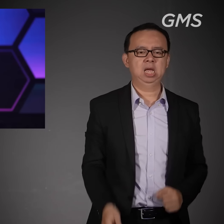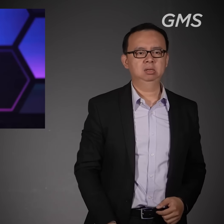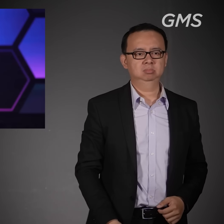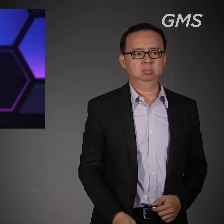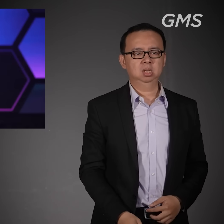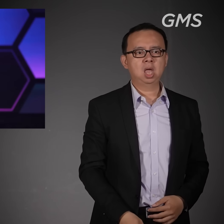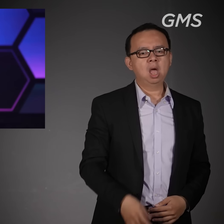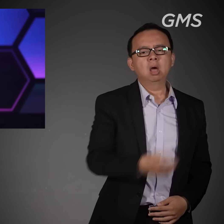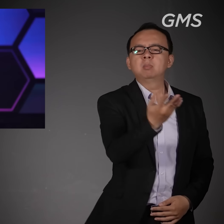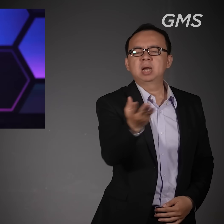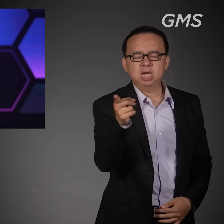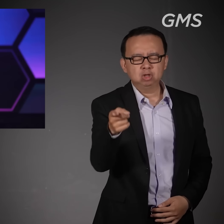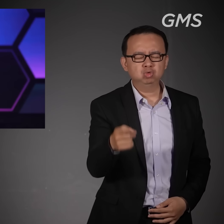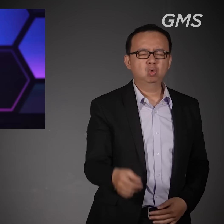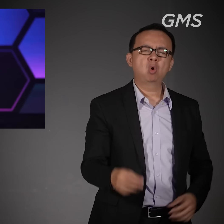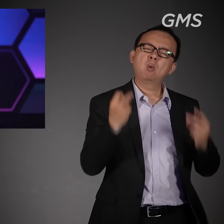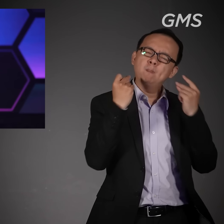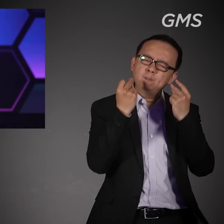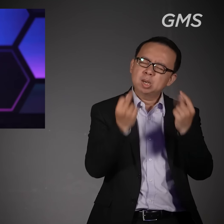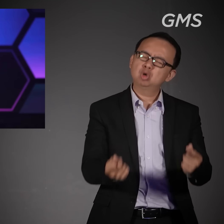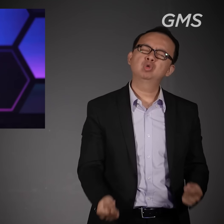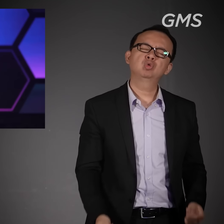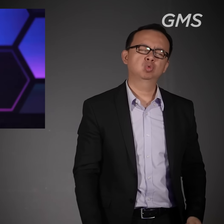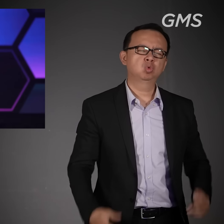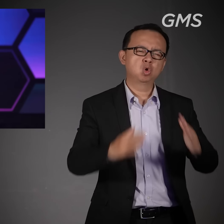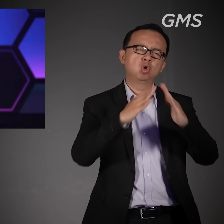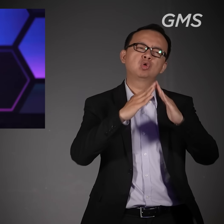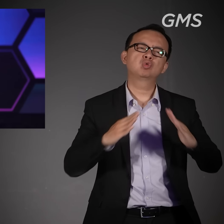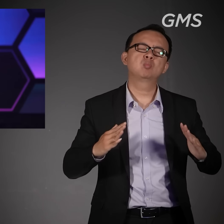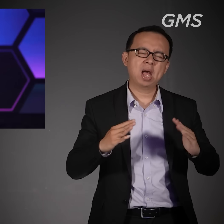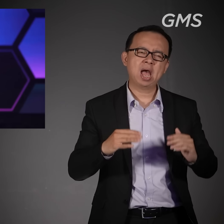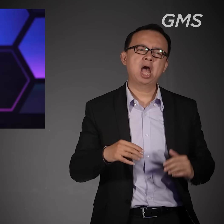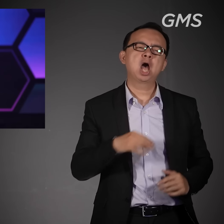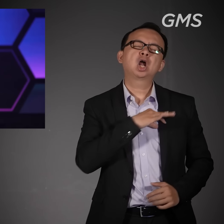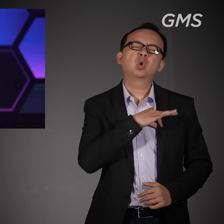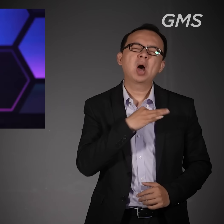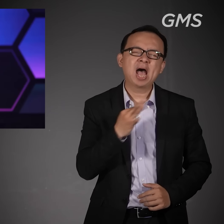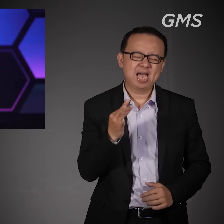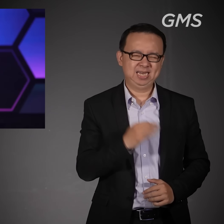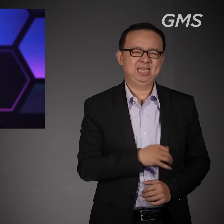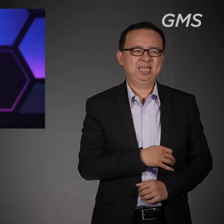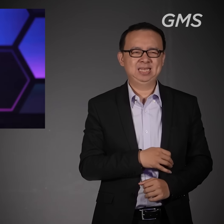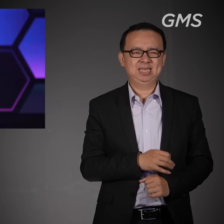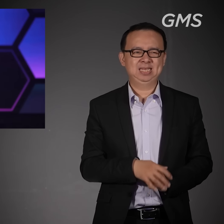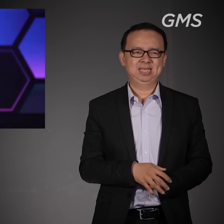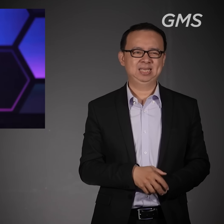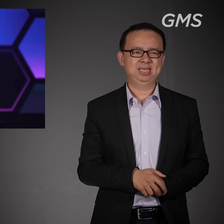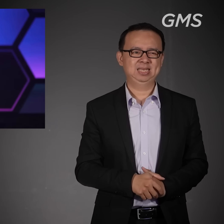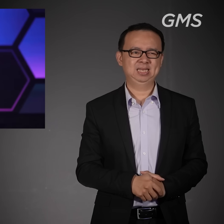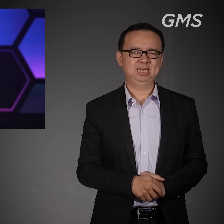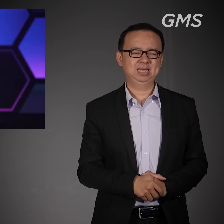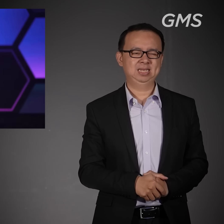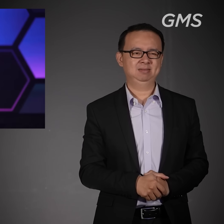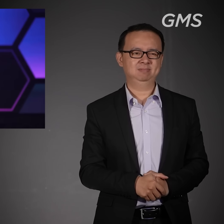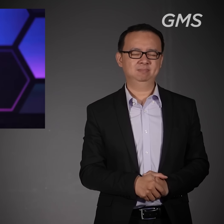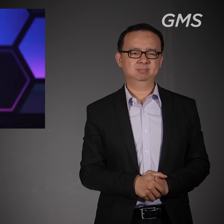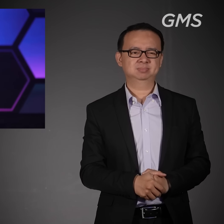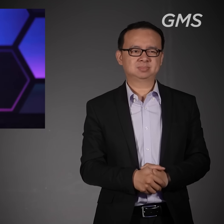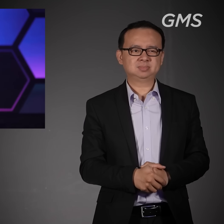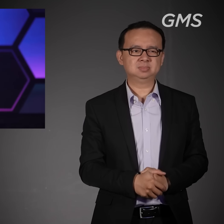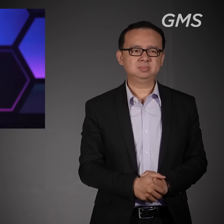Kenapa Yesus tinggal di lokasi? Karena Yesus Kristus tahu bahwa dia akan segera bertemu dengan seorang